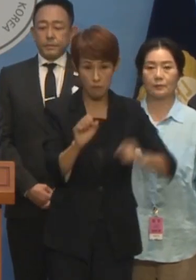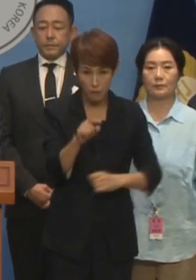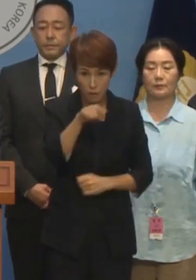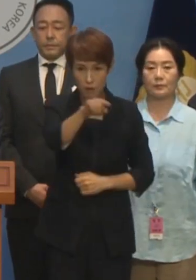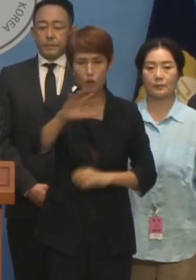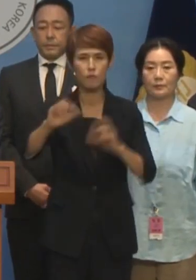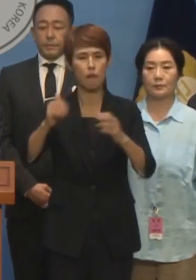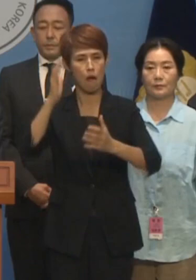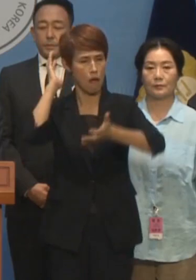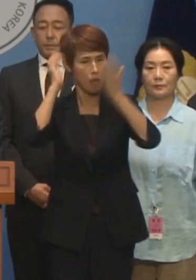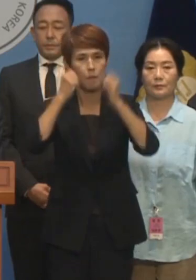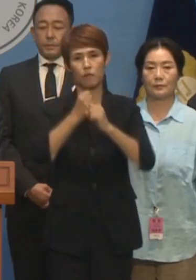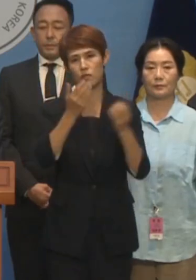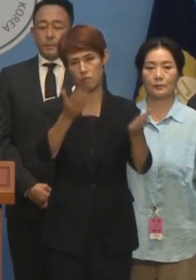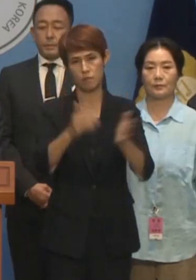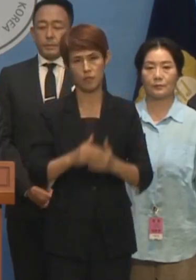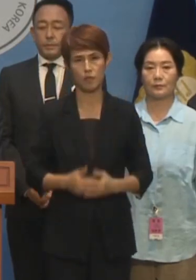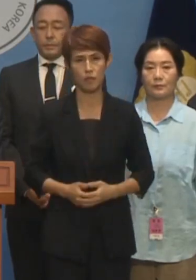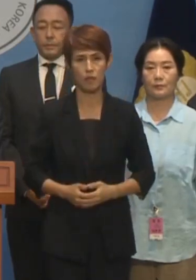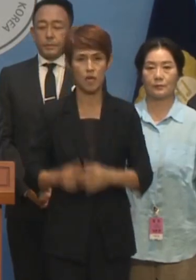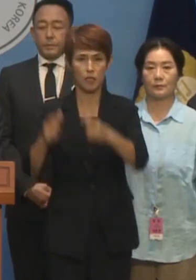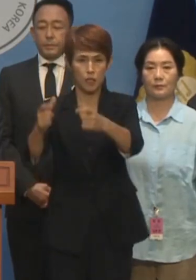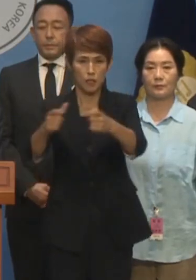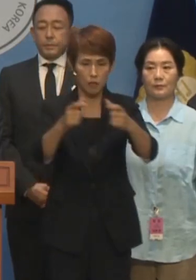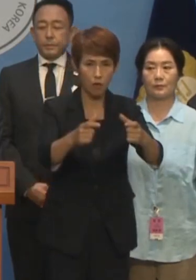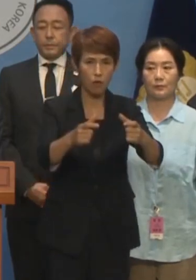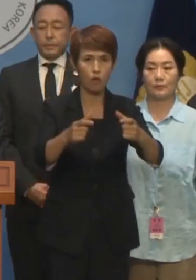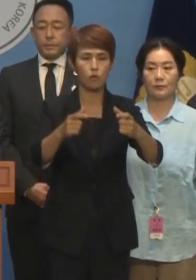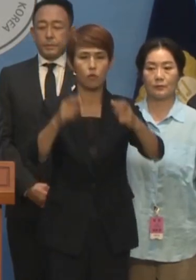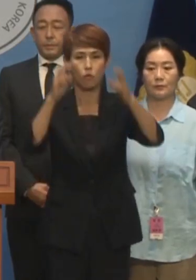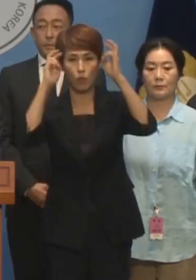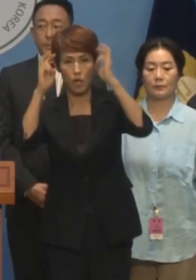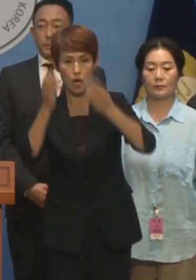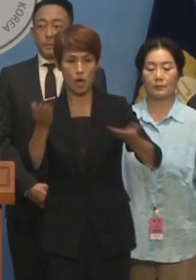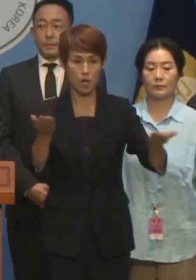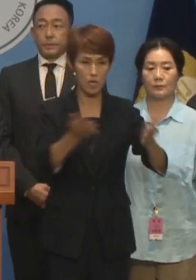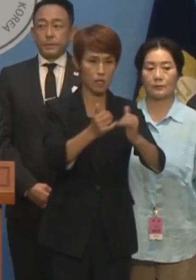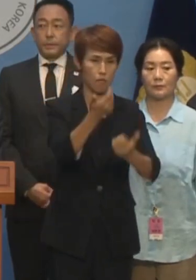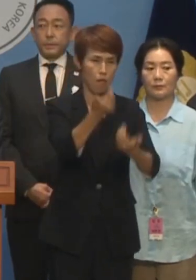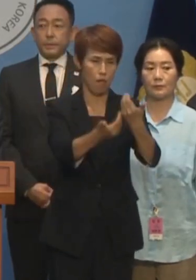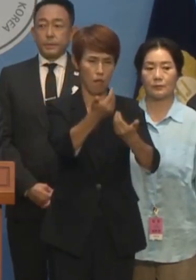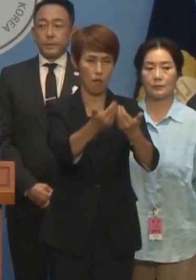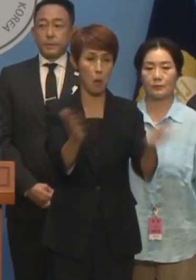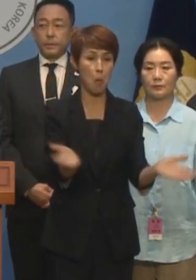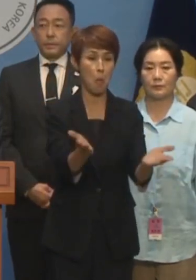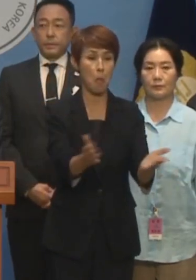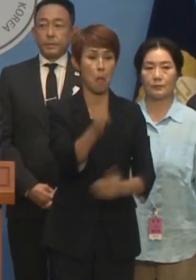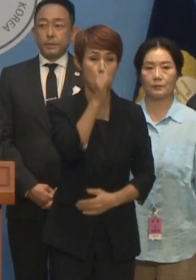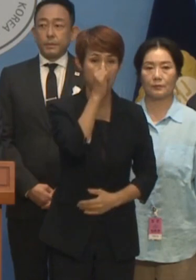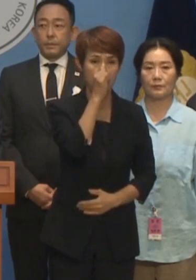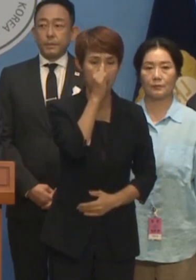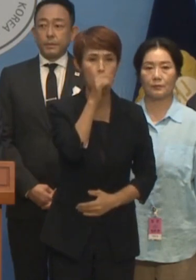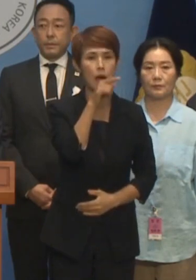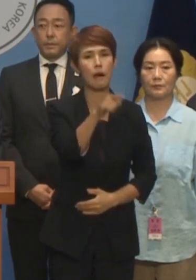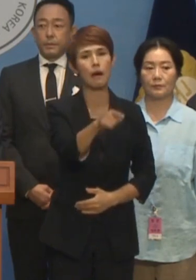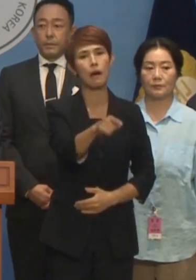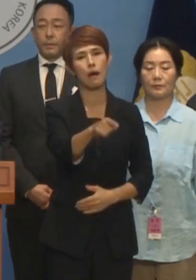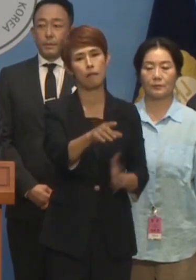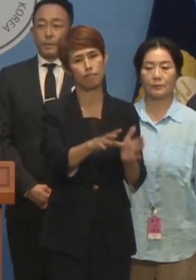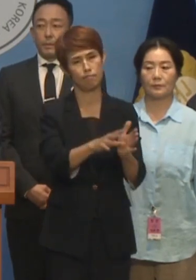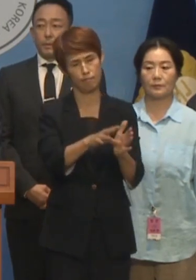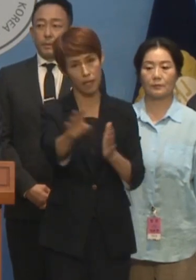왔으며 지역과 지역, 노조와 사측의 갈등을 조장하는 등 파탄으로